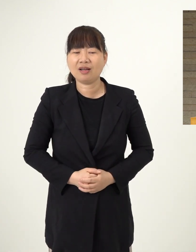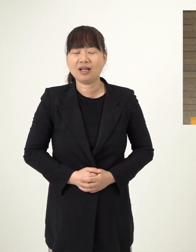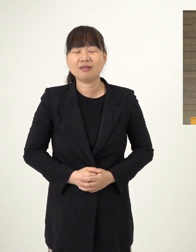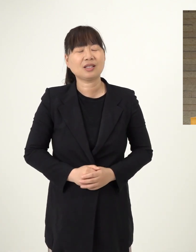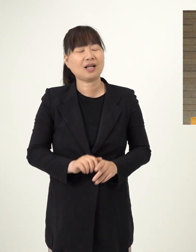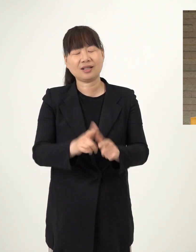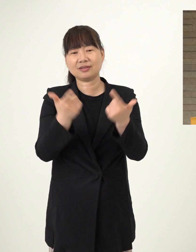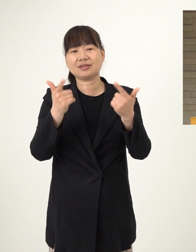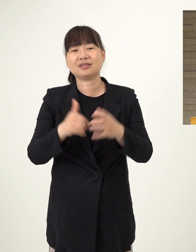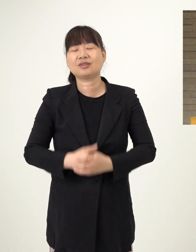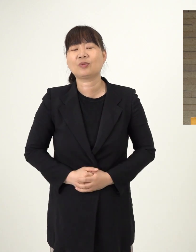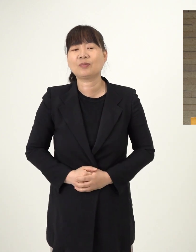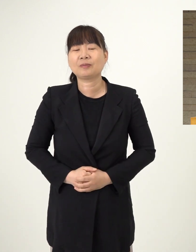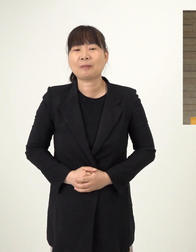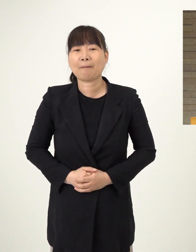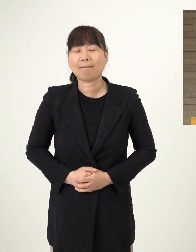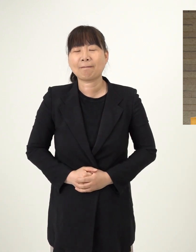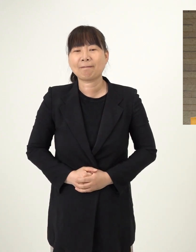아닙니다.